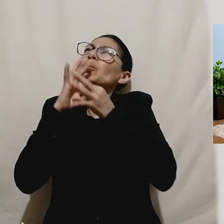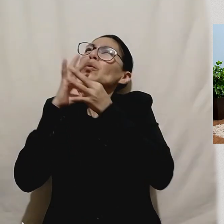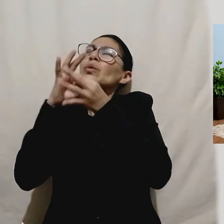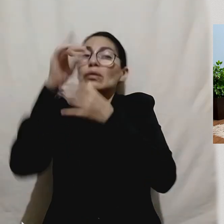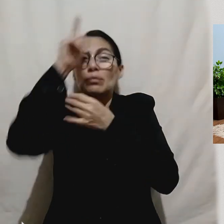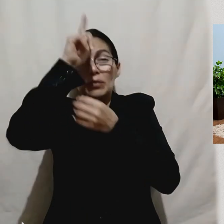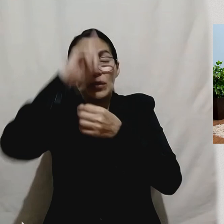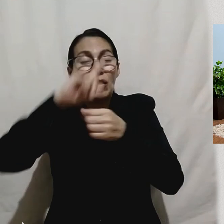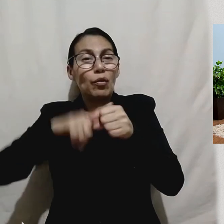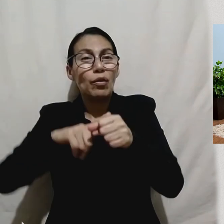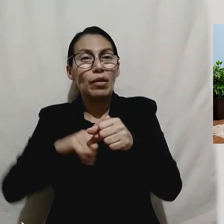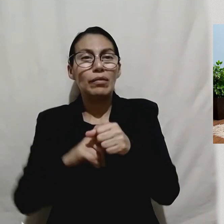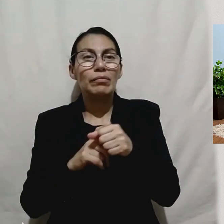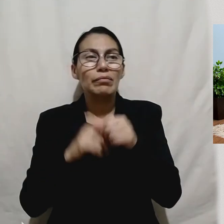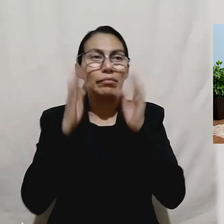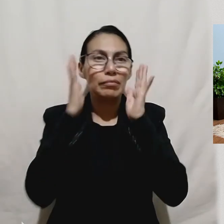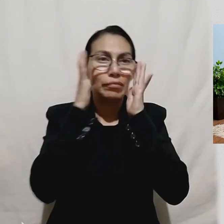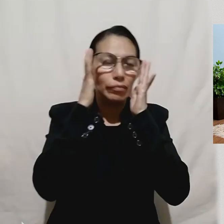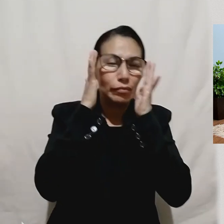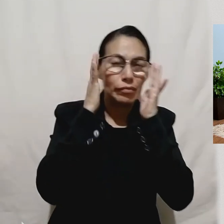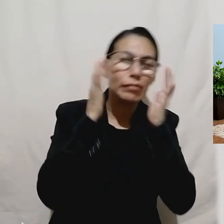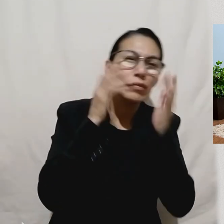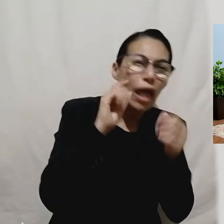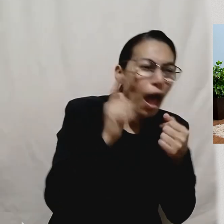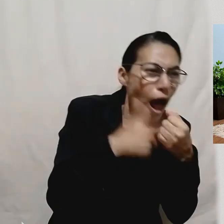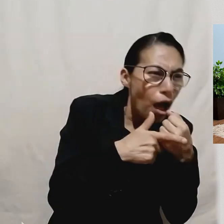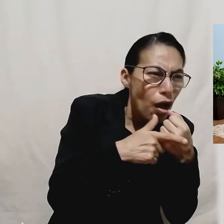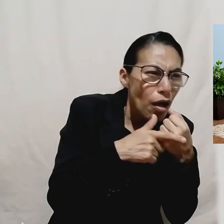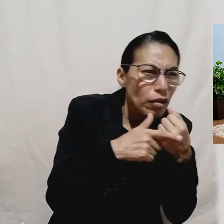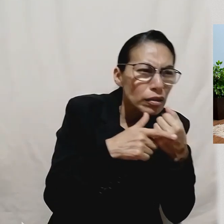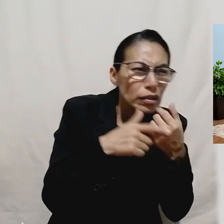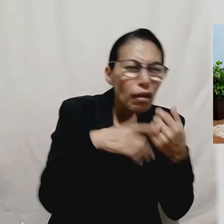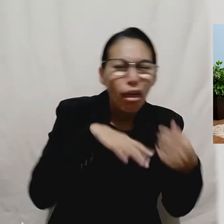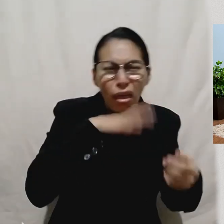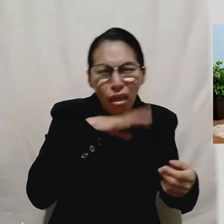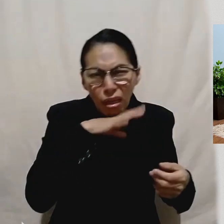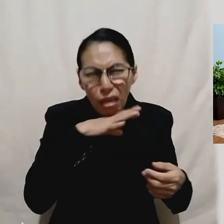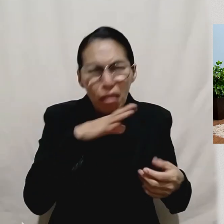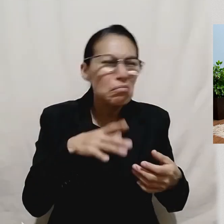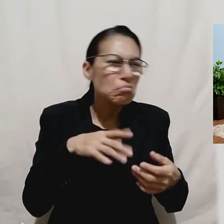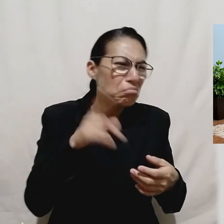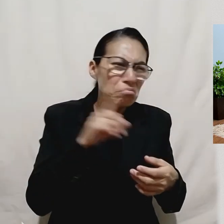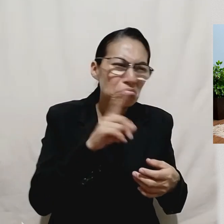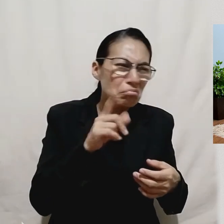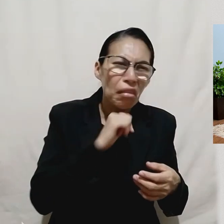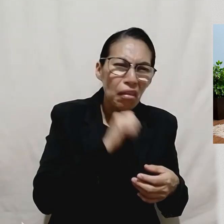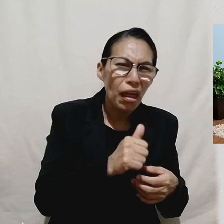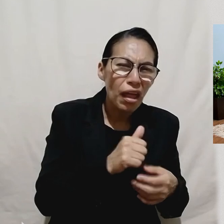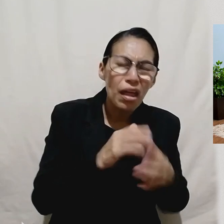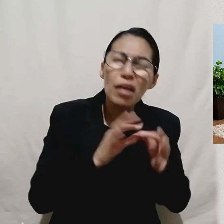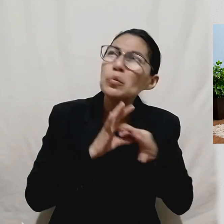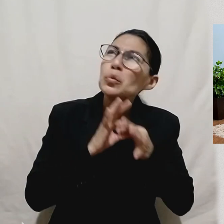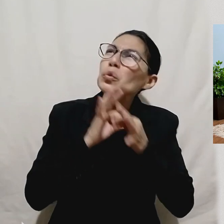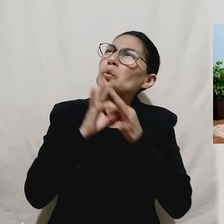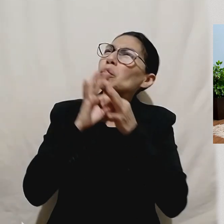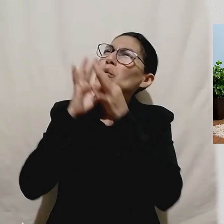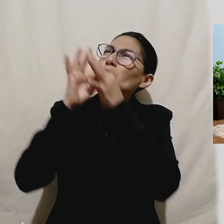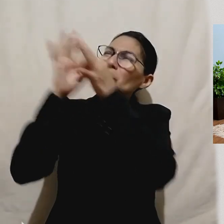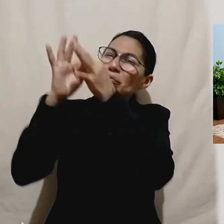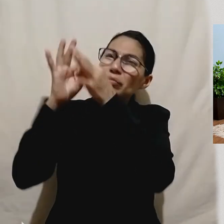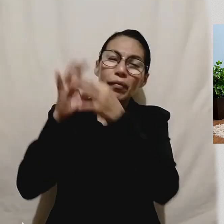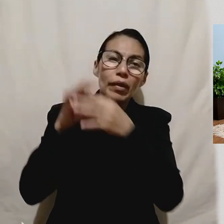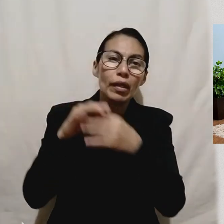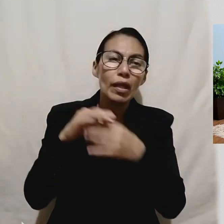conectaste completamente no había distracciones la naturaleza como tú dices como libro de texto de